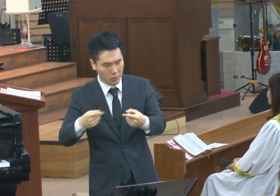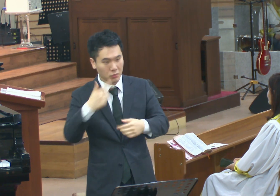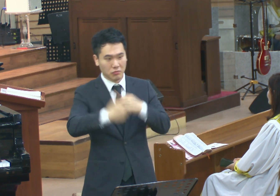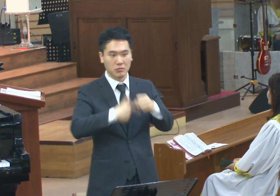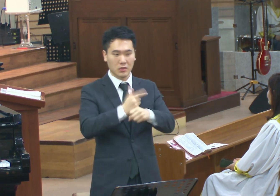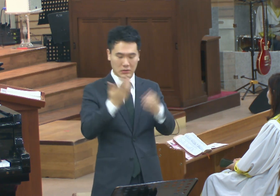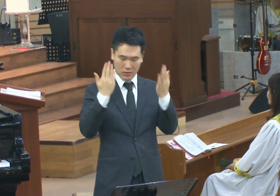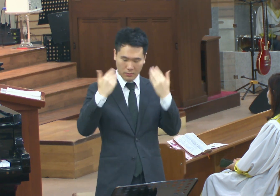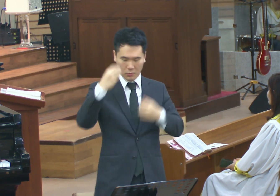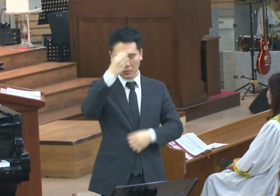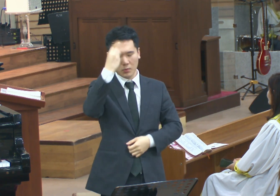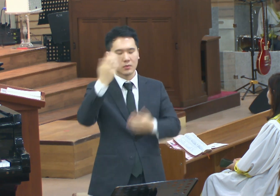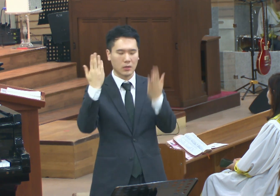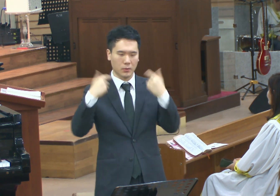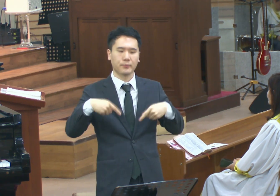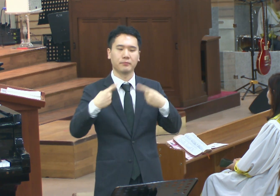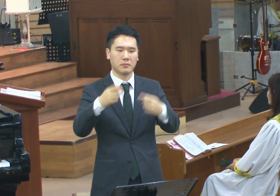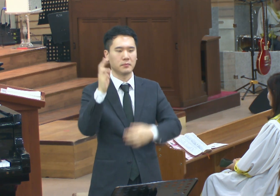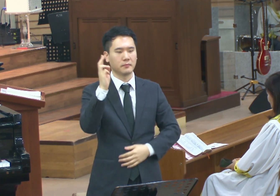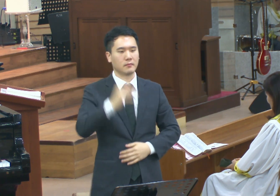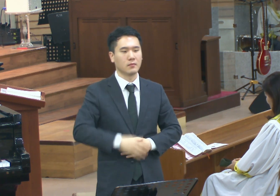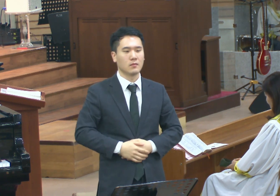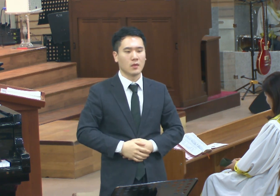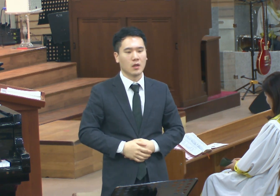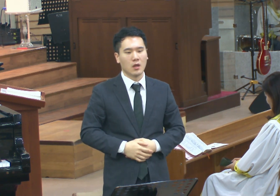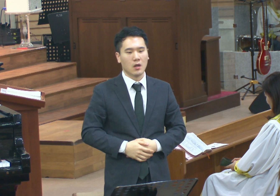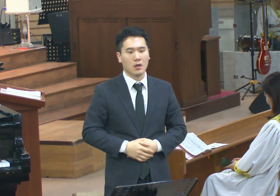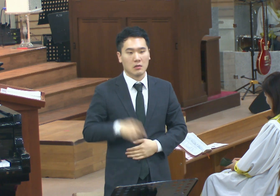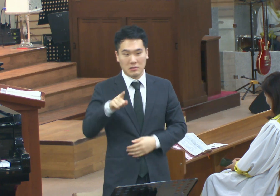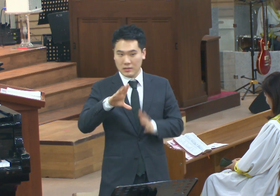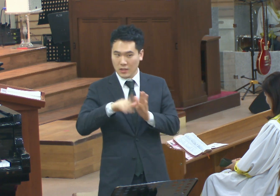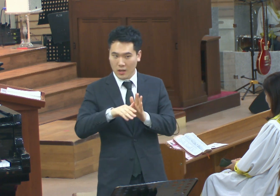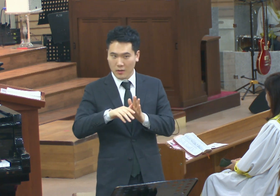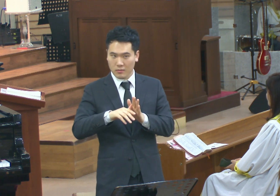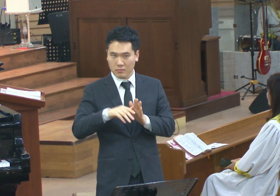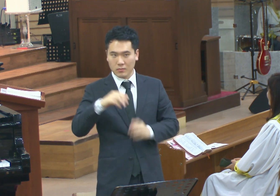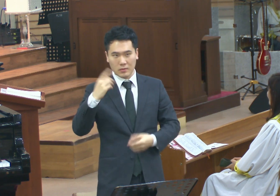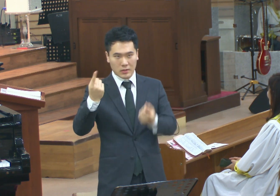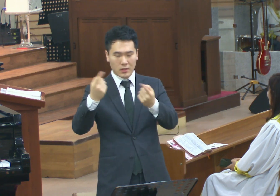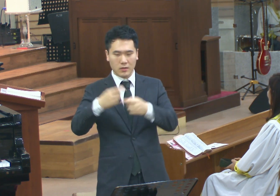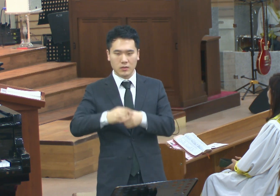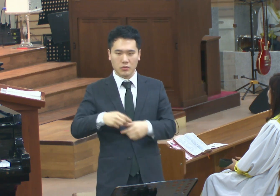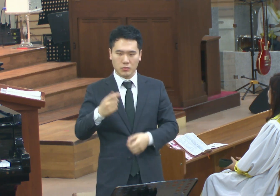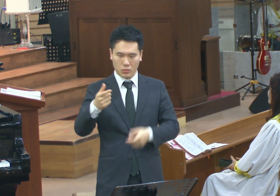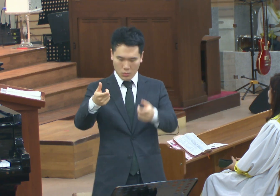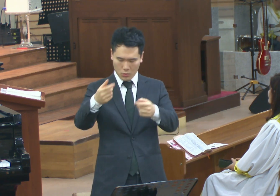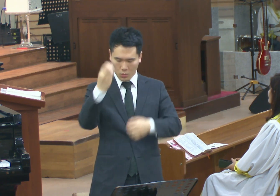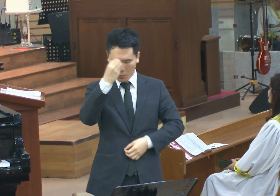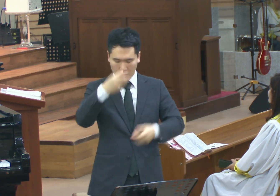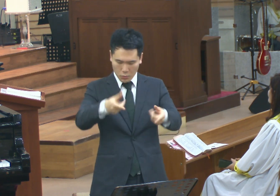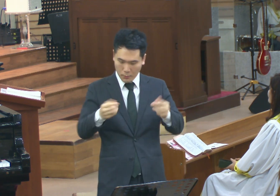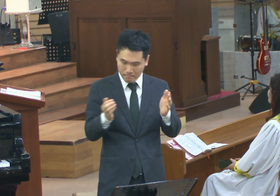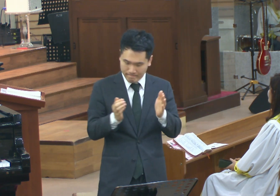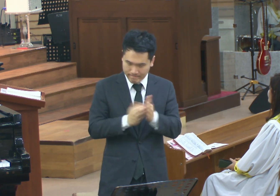모든 가족들이 긴장을 하죠. 대학에 들어갔다고 해서 끝나는 게 아니라 또 군대 갔다 와야